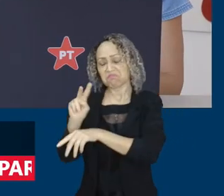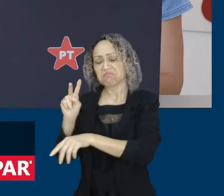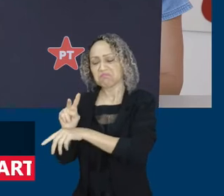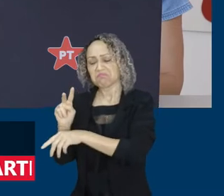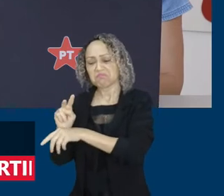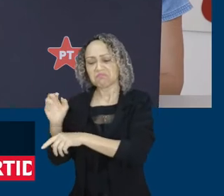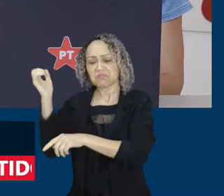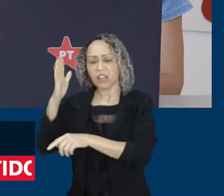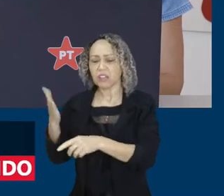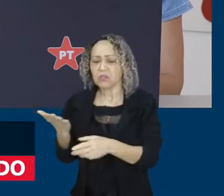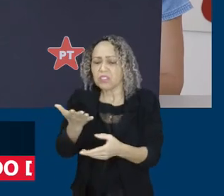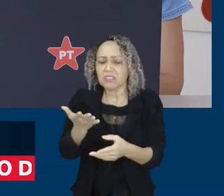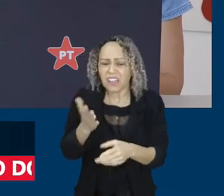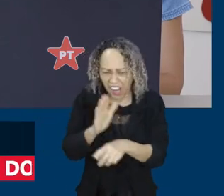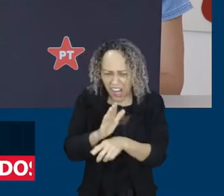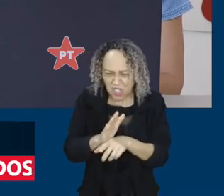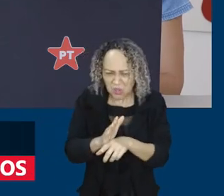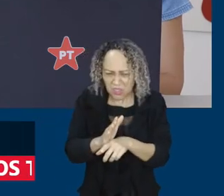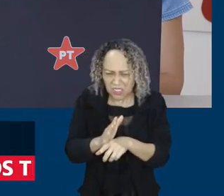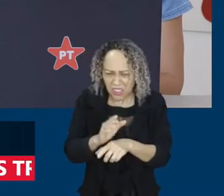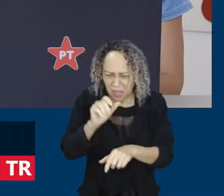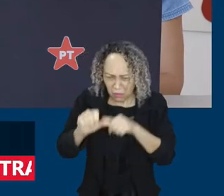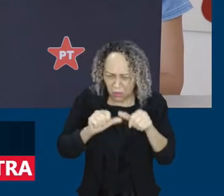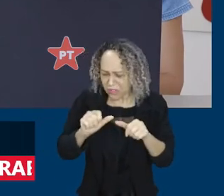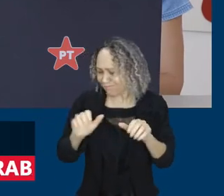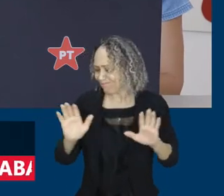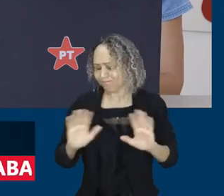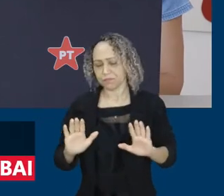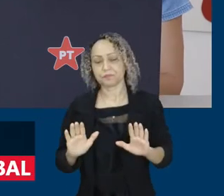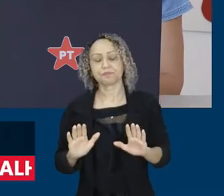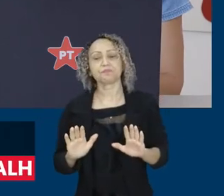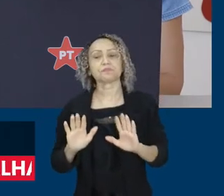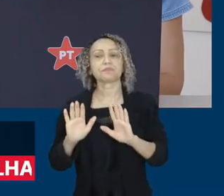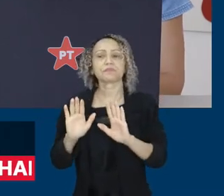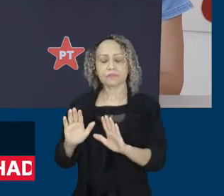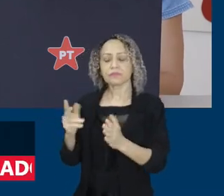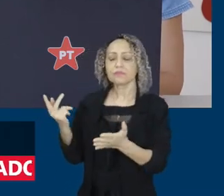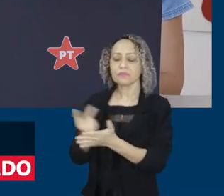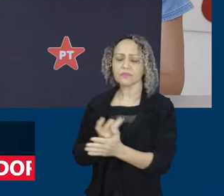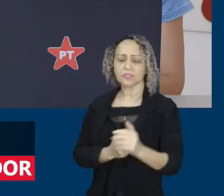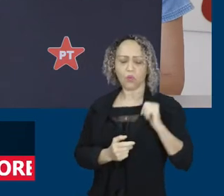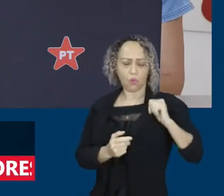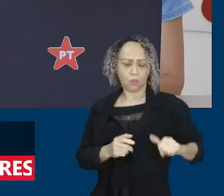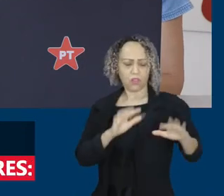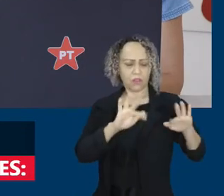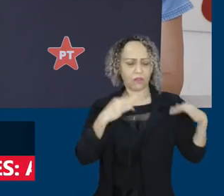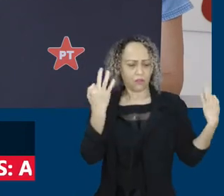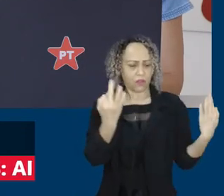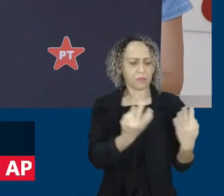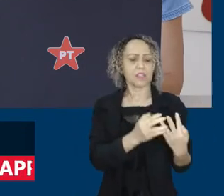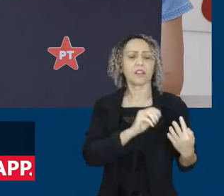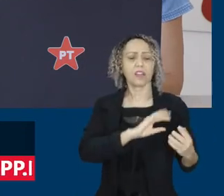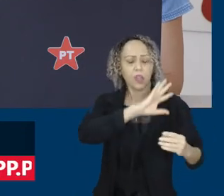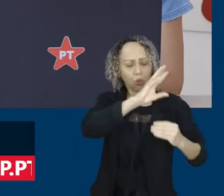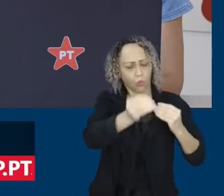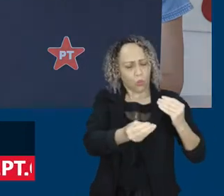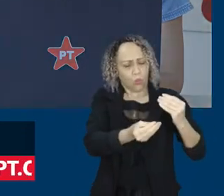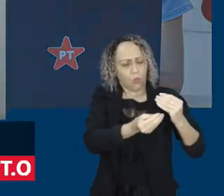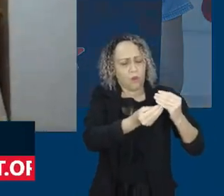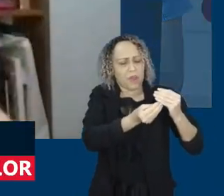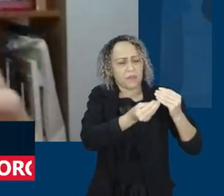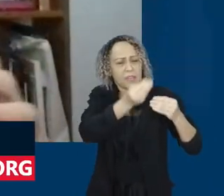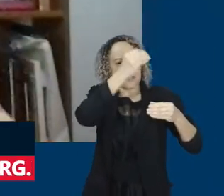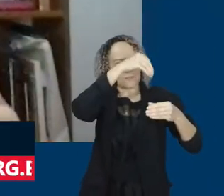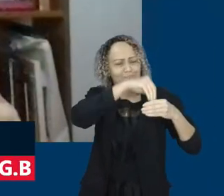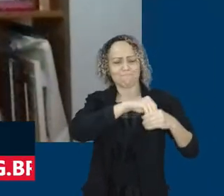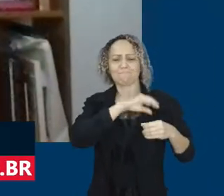Exatamente. O que acontecia? O Bolsa Família era um complemento da renda dessa população. Agora,